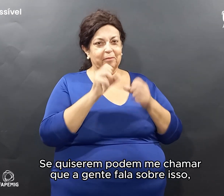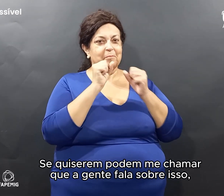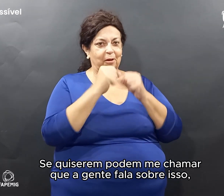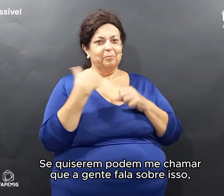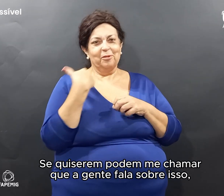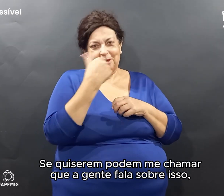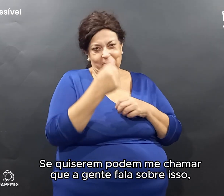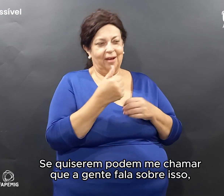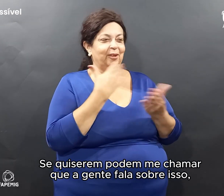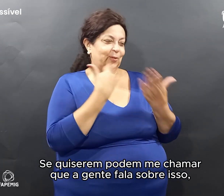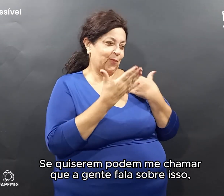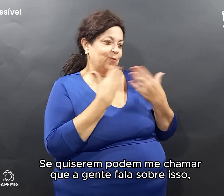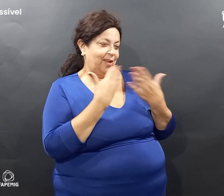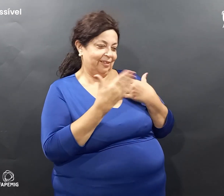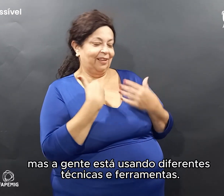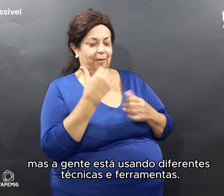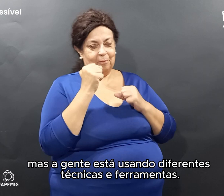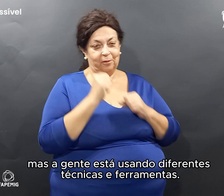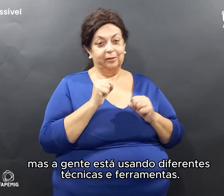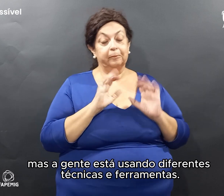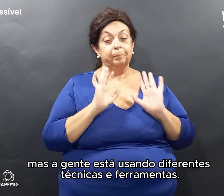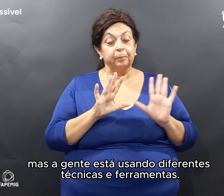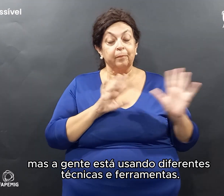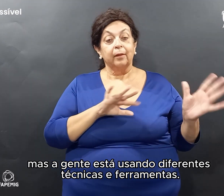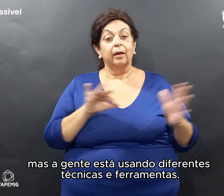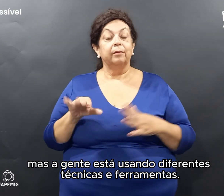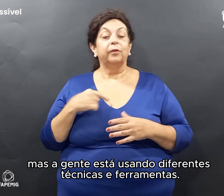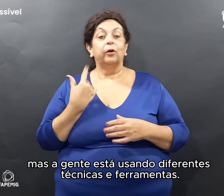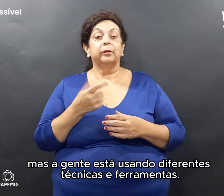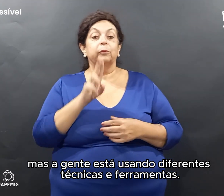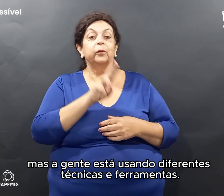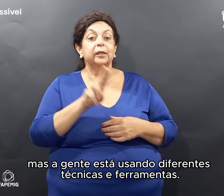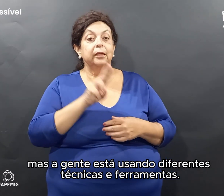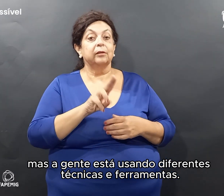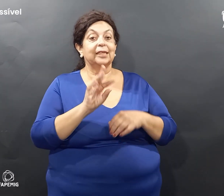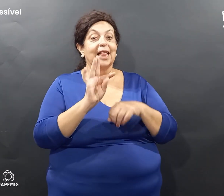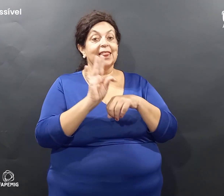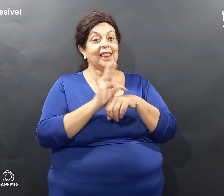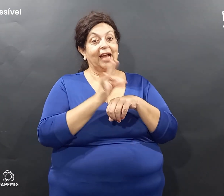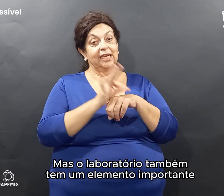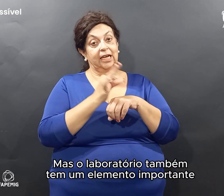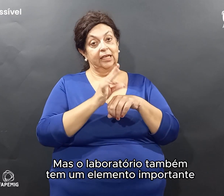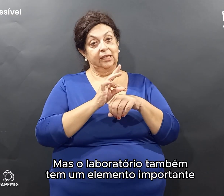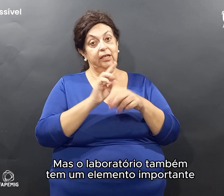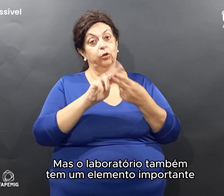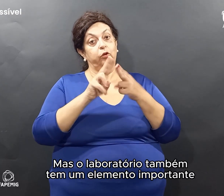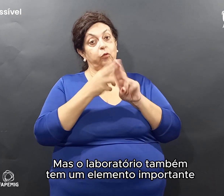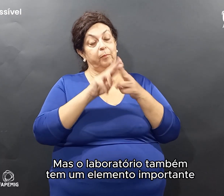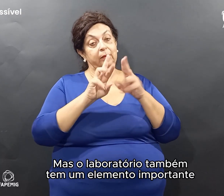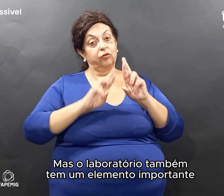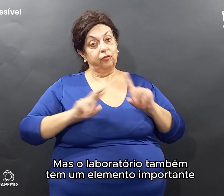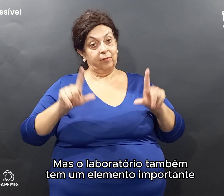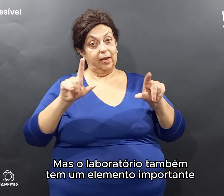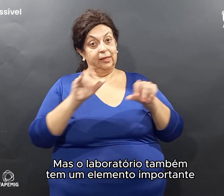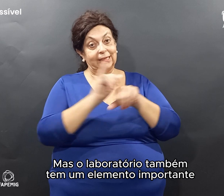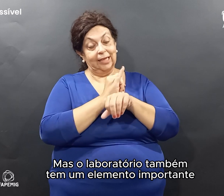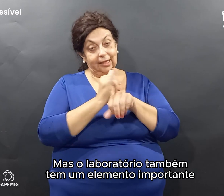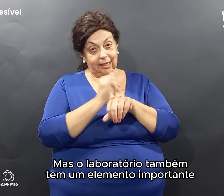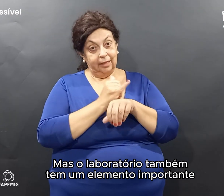que a gente fala sobre isso. Mas a gente está usando diferentes técnicas e ferramentas. Mas o laboratório ele também tem um elemento